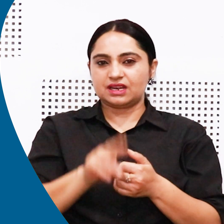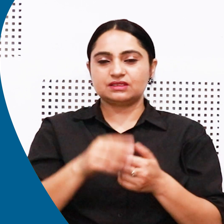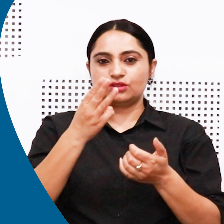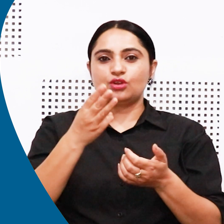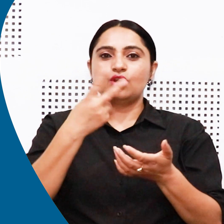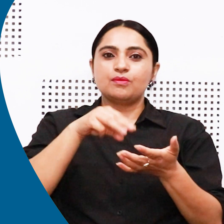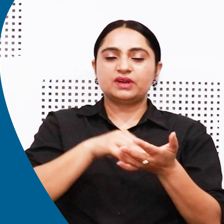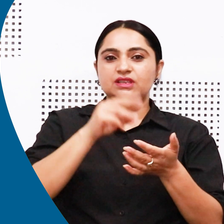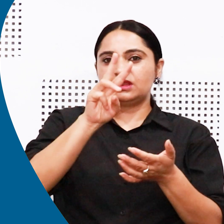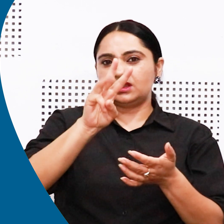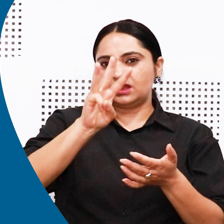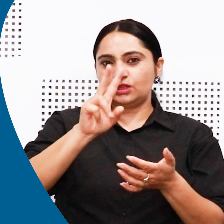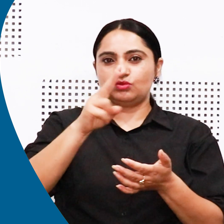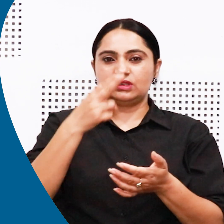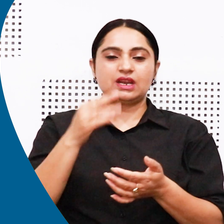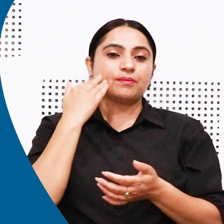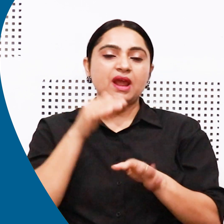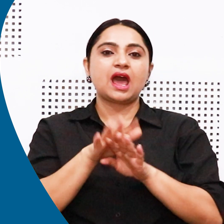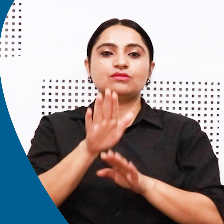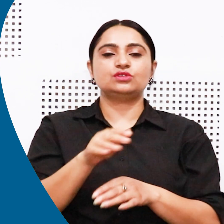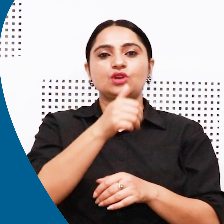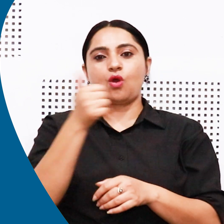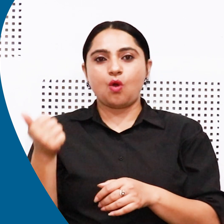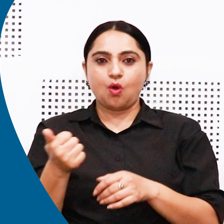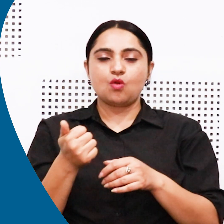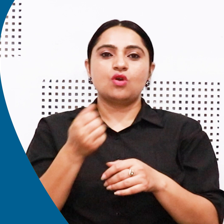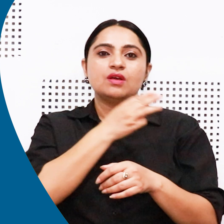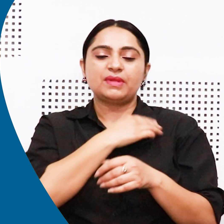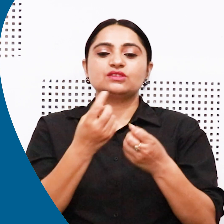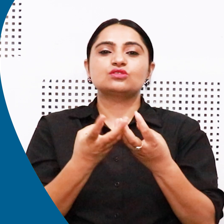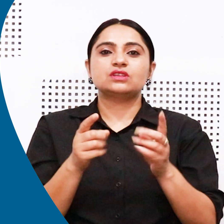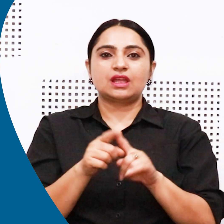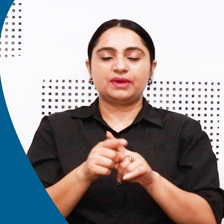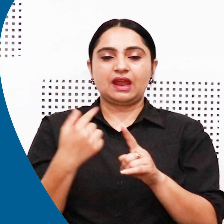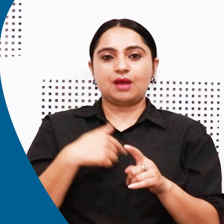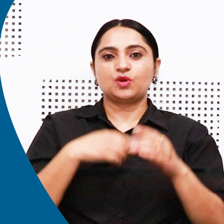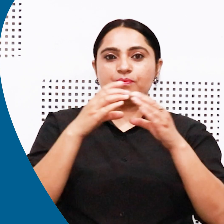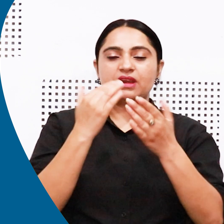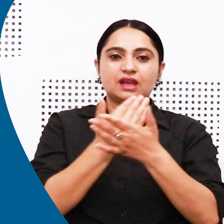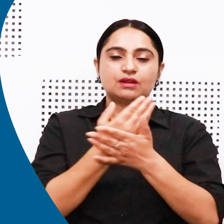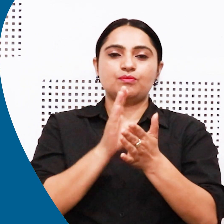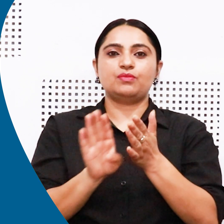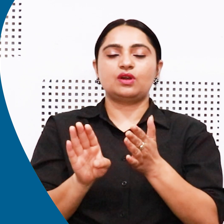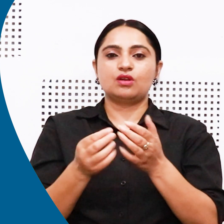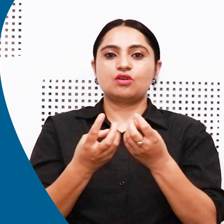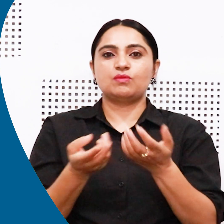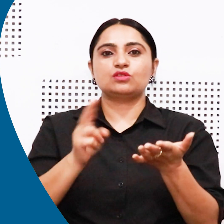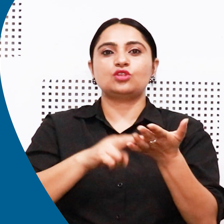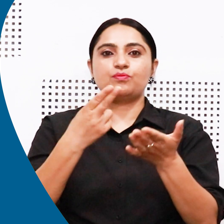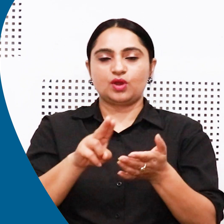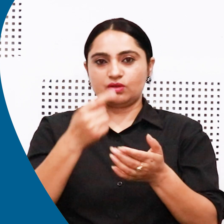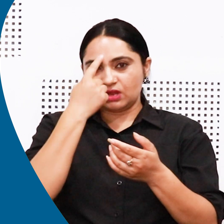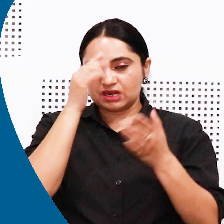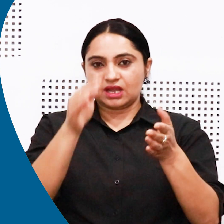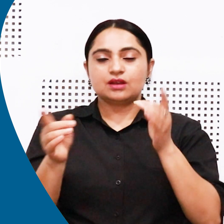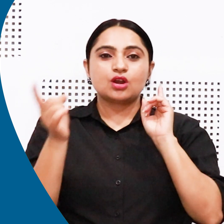छन्। टेलर व्यवसाय गरेका मात्रै नभएर अरू सेवाग्राहीको संख्या पनि कार्यक्रम हाम्रो पालिकाका कारण बढेको बताउँदै टिकापुर नगरपालिका आर्थिक